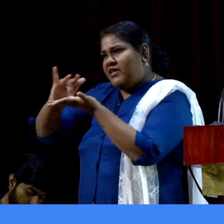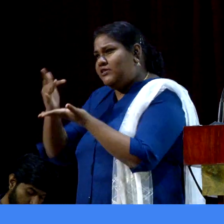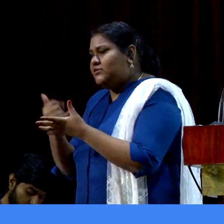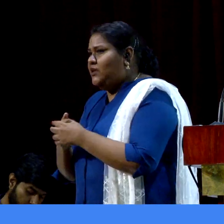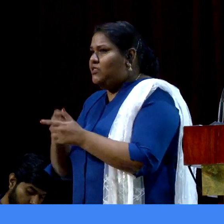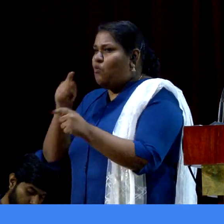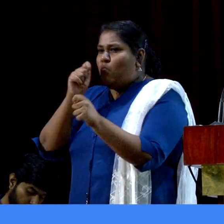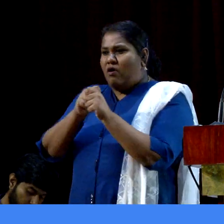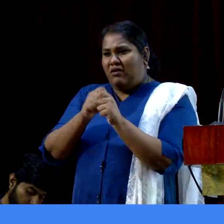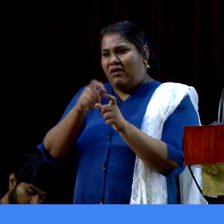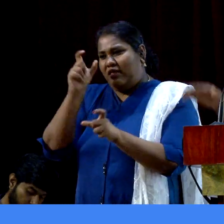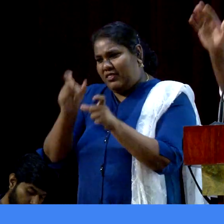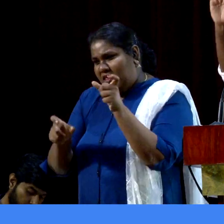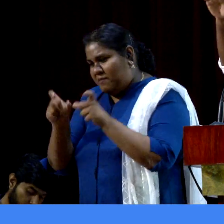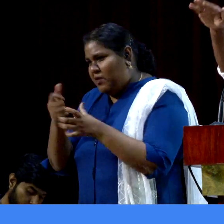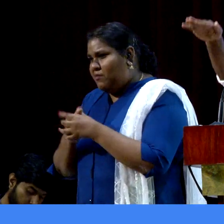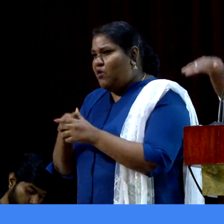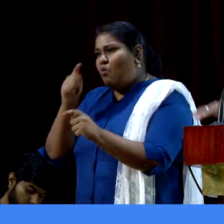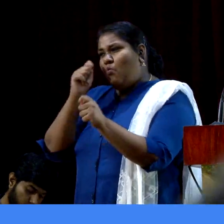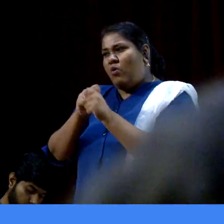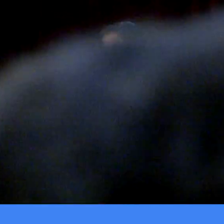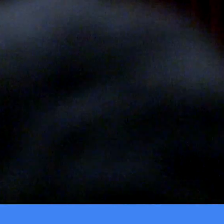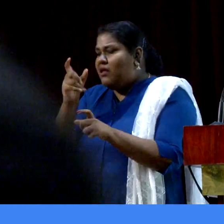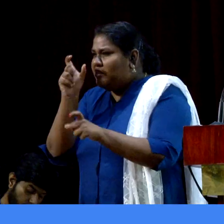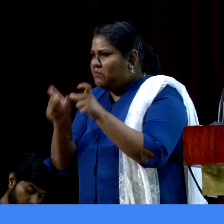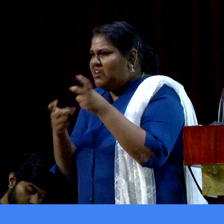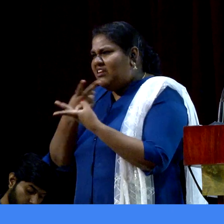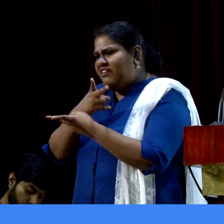இருக்கிறது என்று பல அடுக்குமுறைகள் உண்டு.